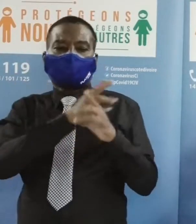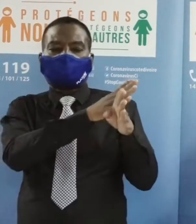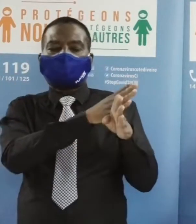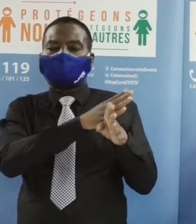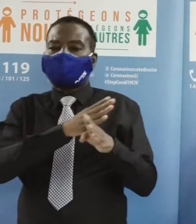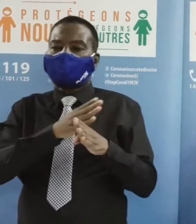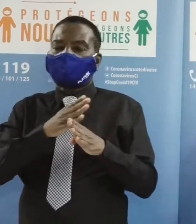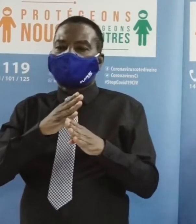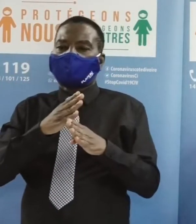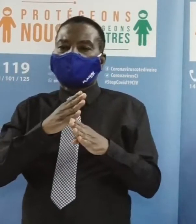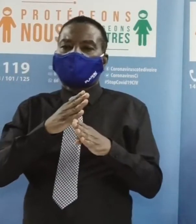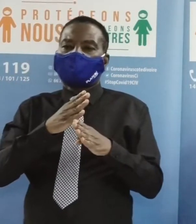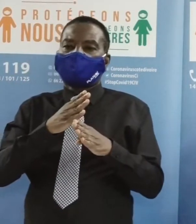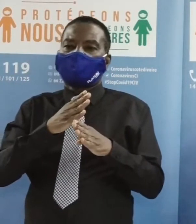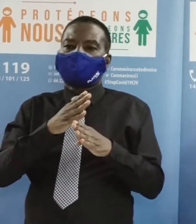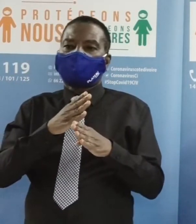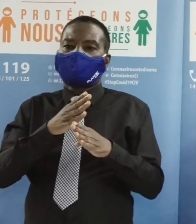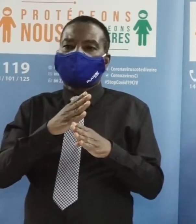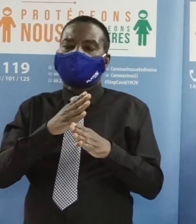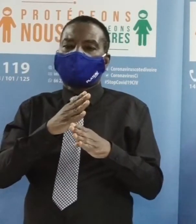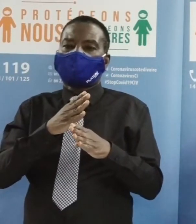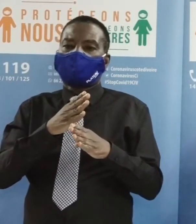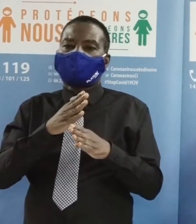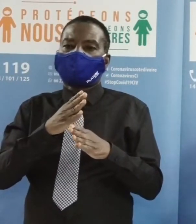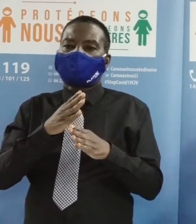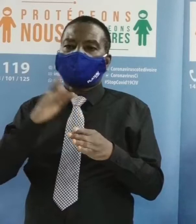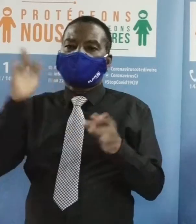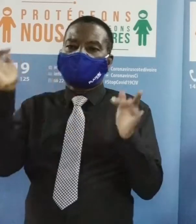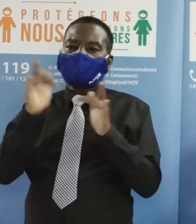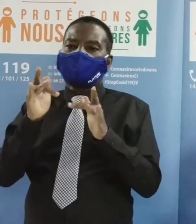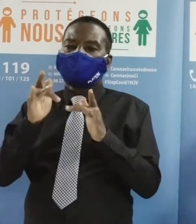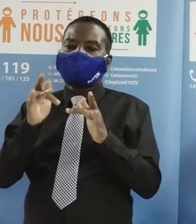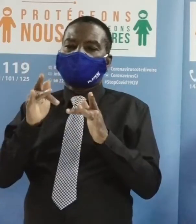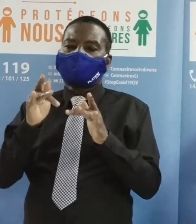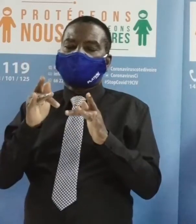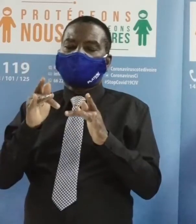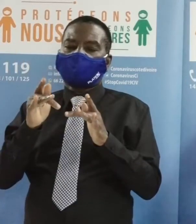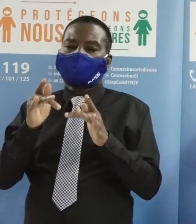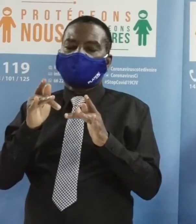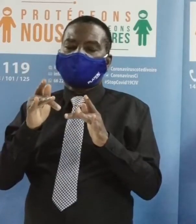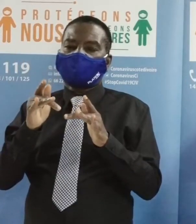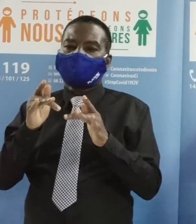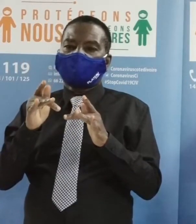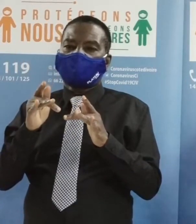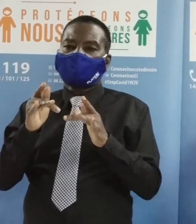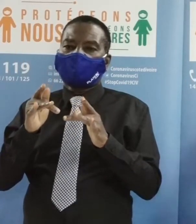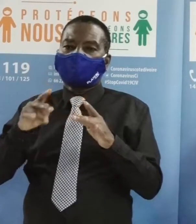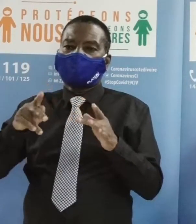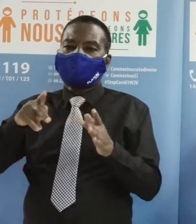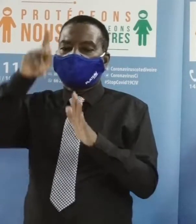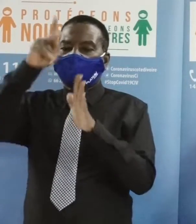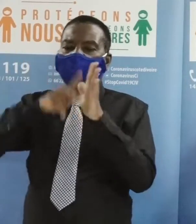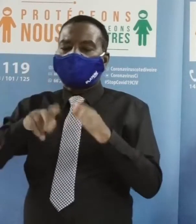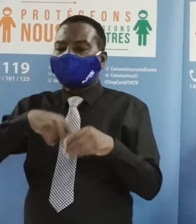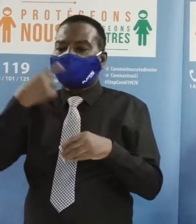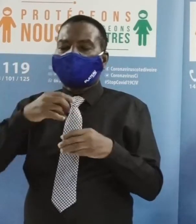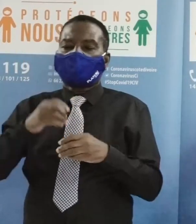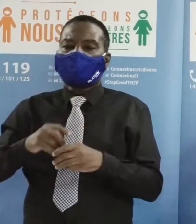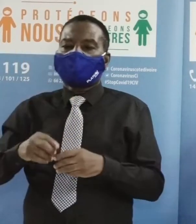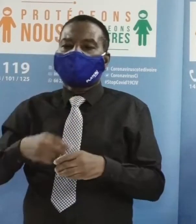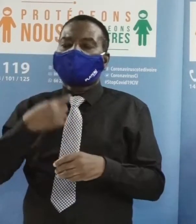voir si les contacts très bien les principes qui leur étaient